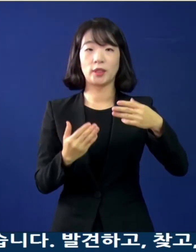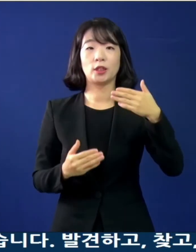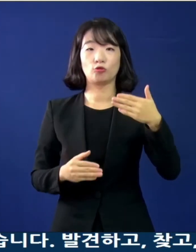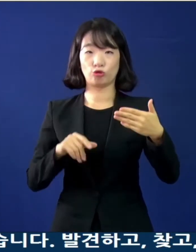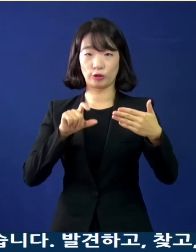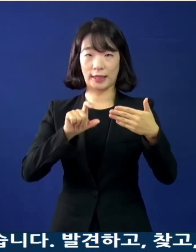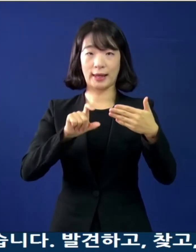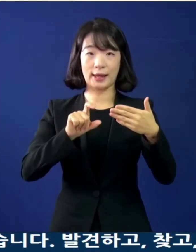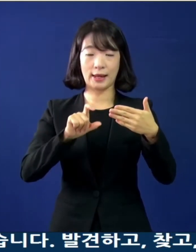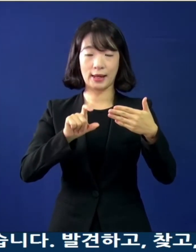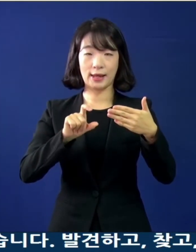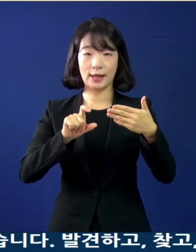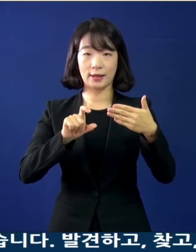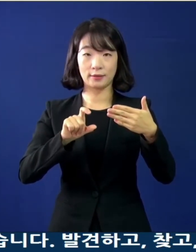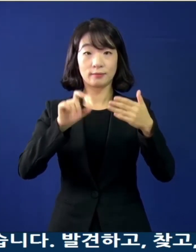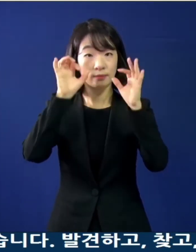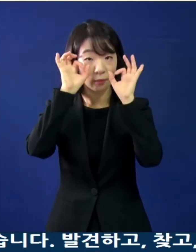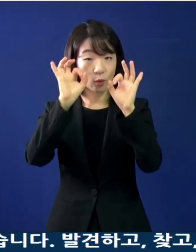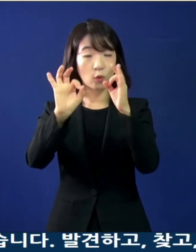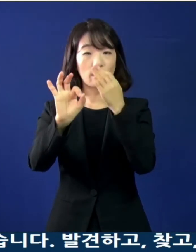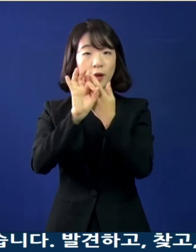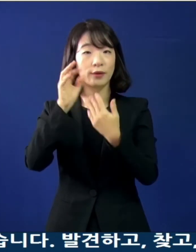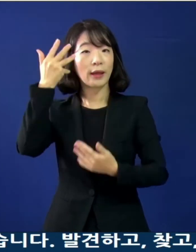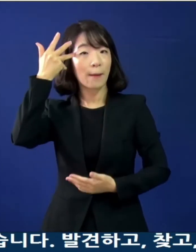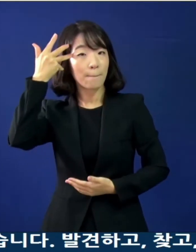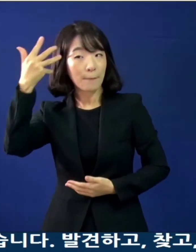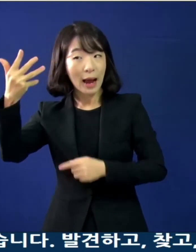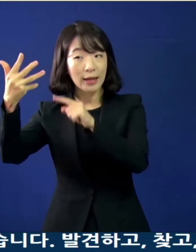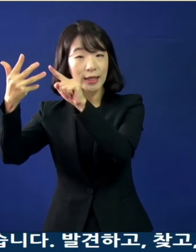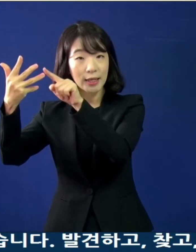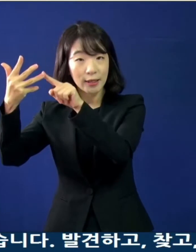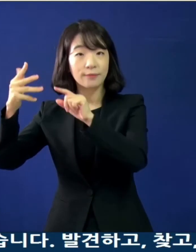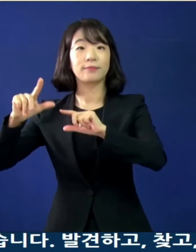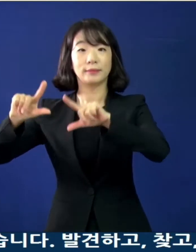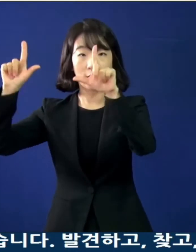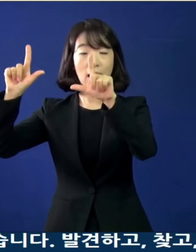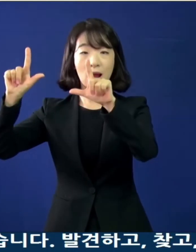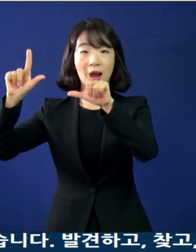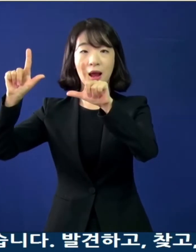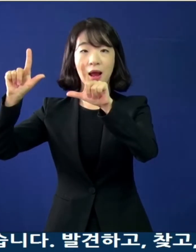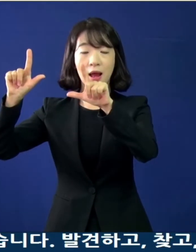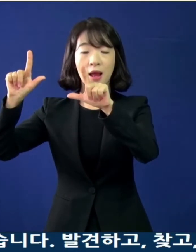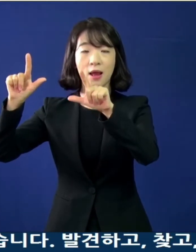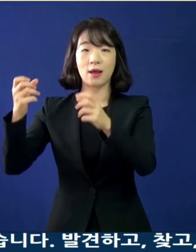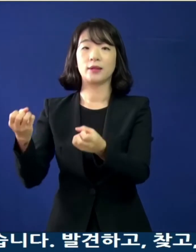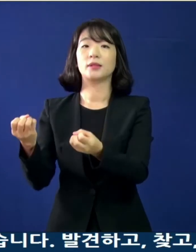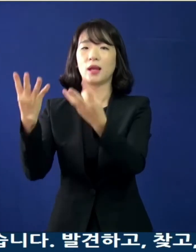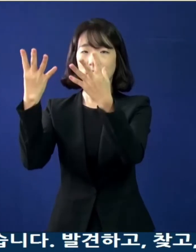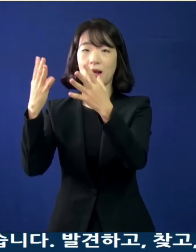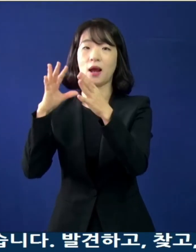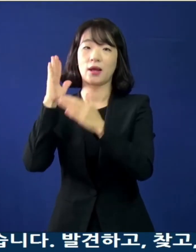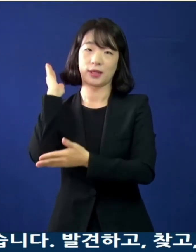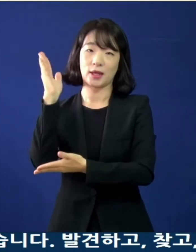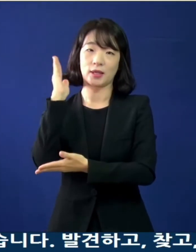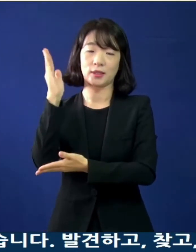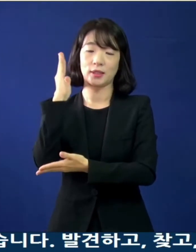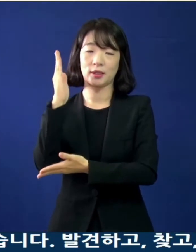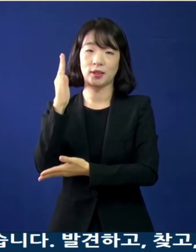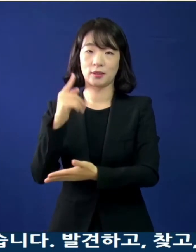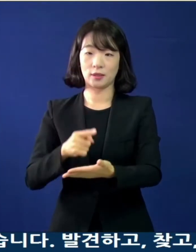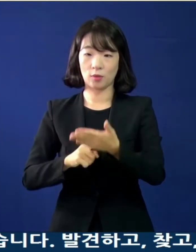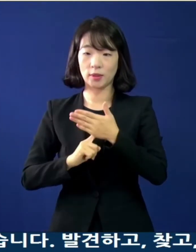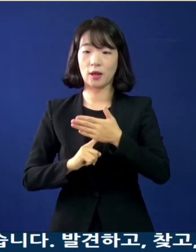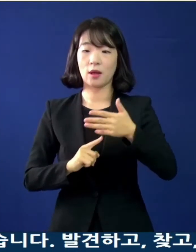8째 날 드디어 이제 가장 핵심이 되는 그날 제사에 관한 이야기가 나옵니다. 9장